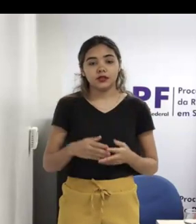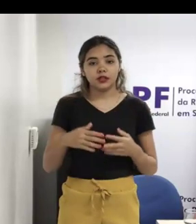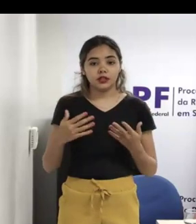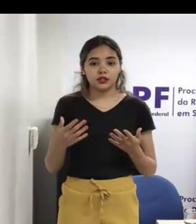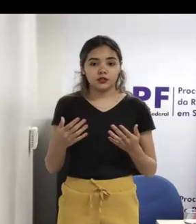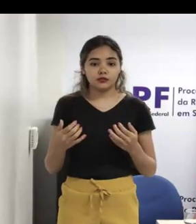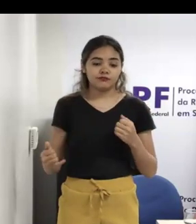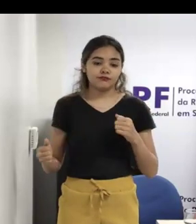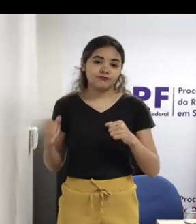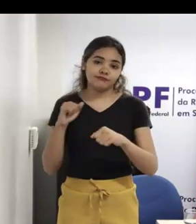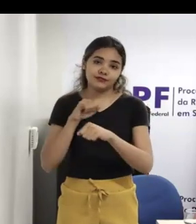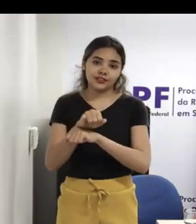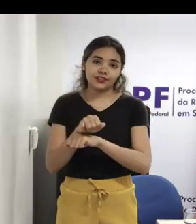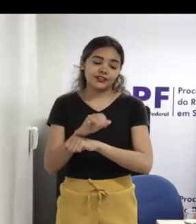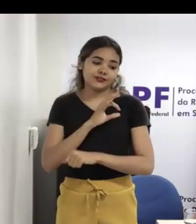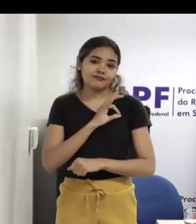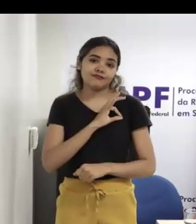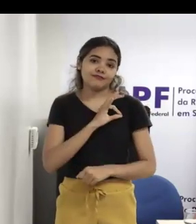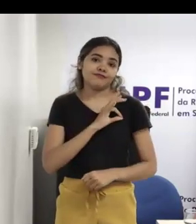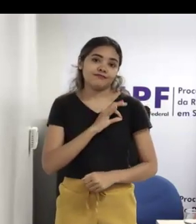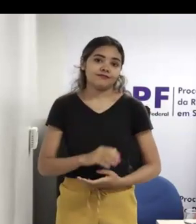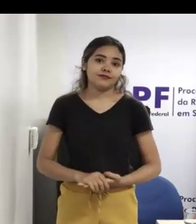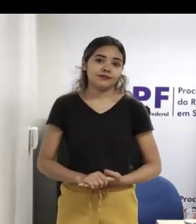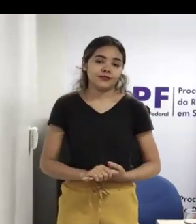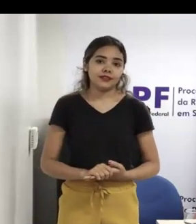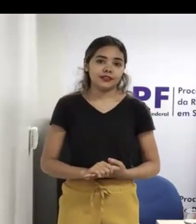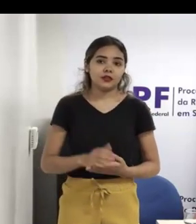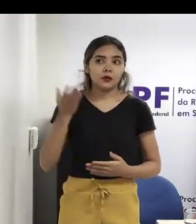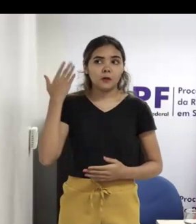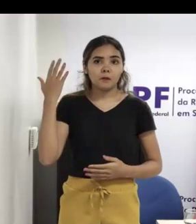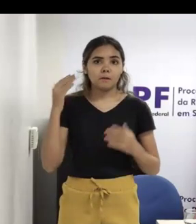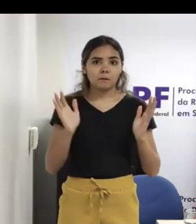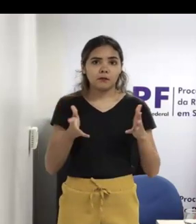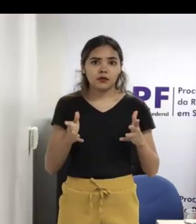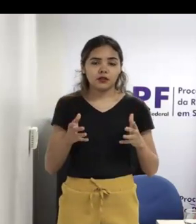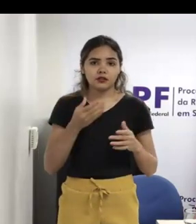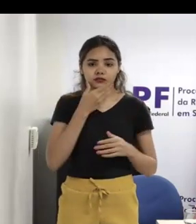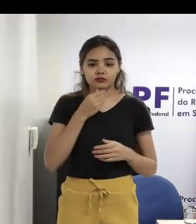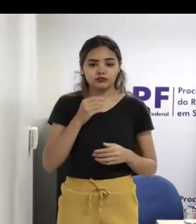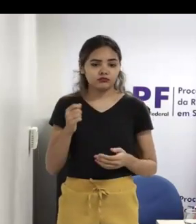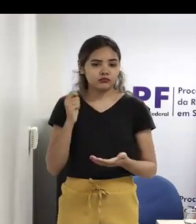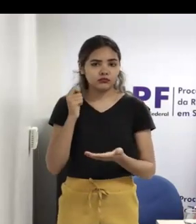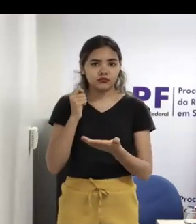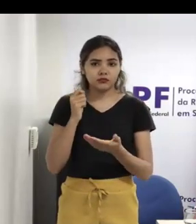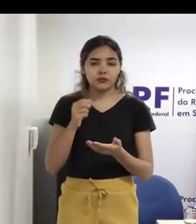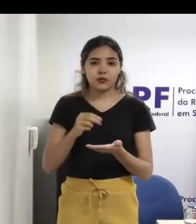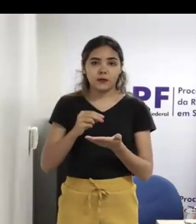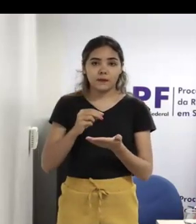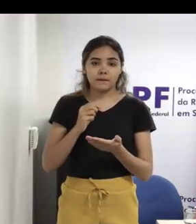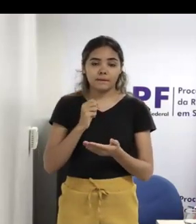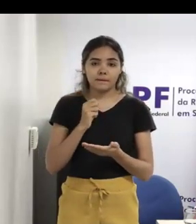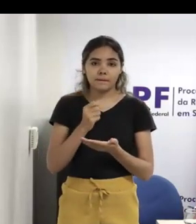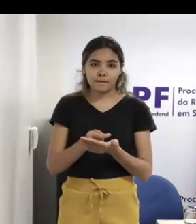ele ele pagou um vizinho para resistar o nome dele A Filha veja